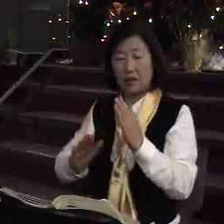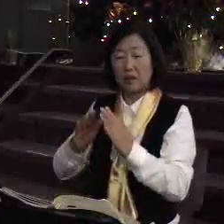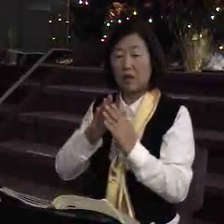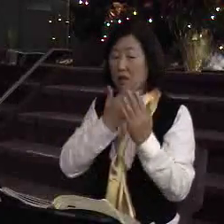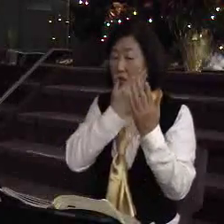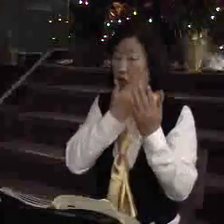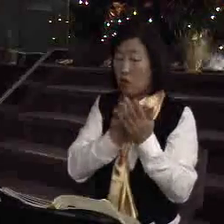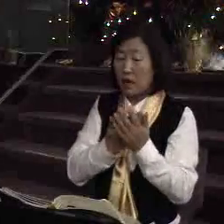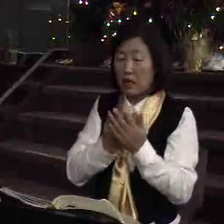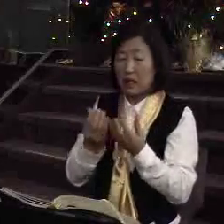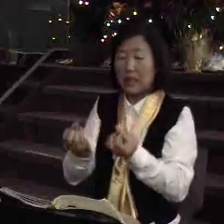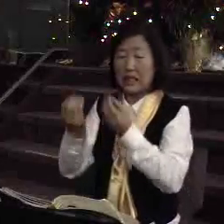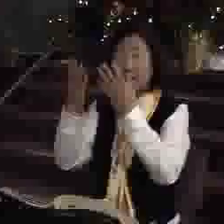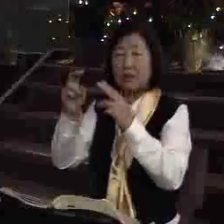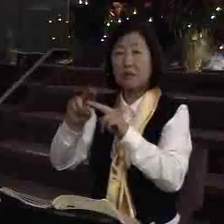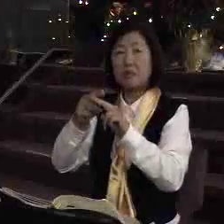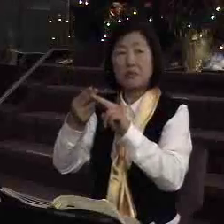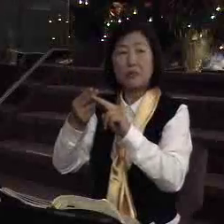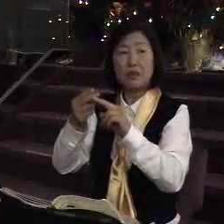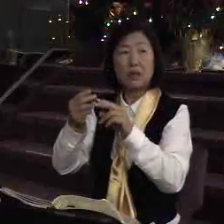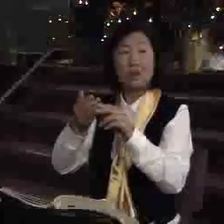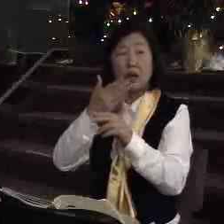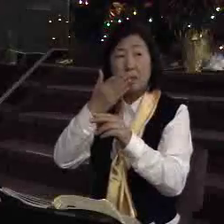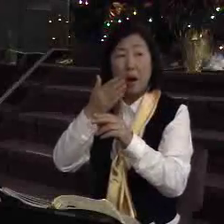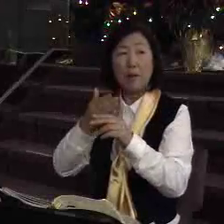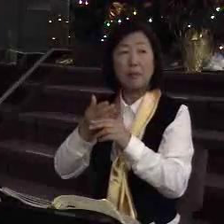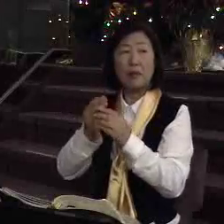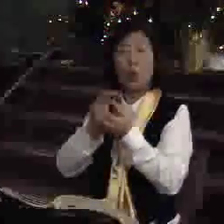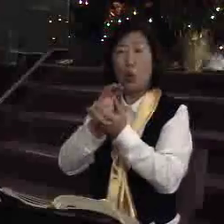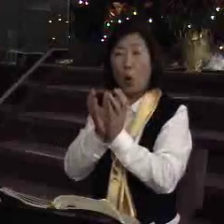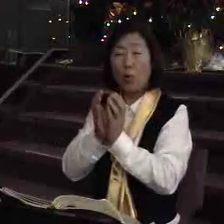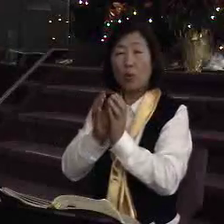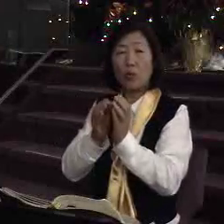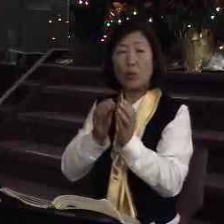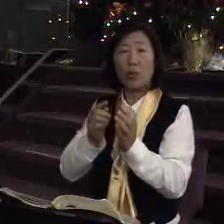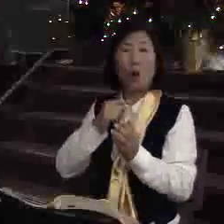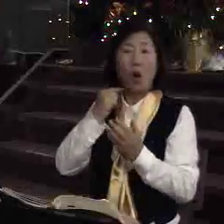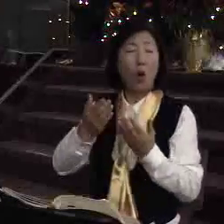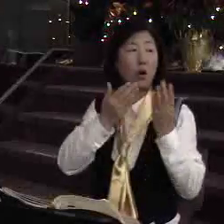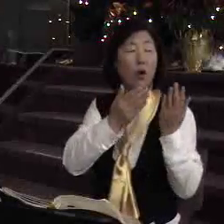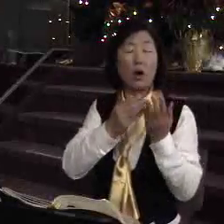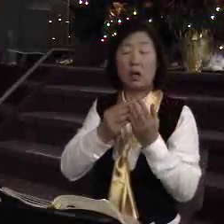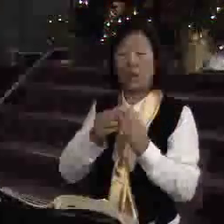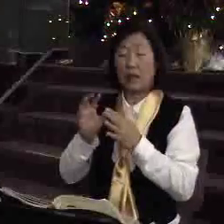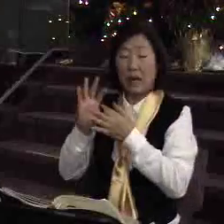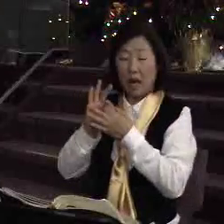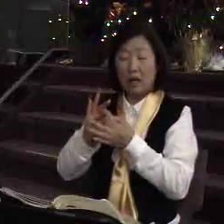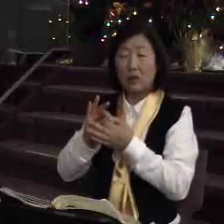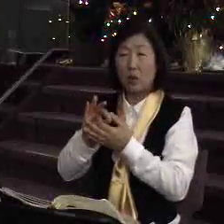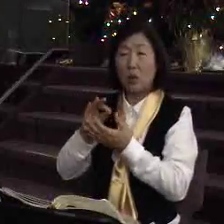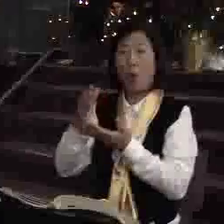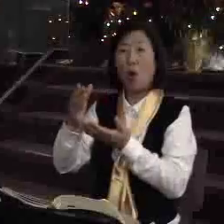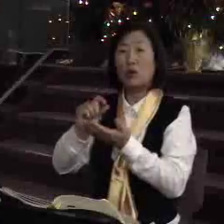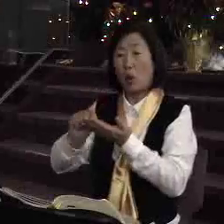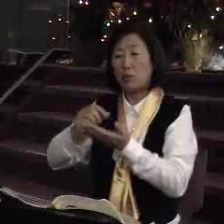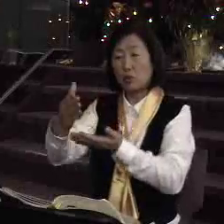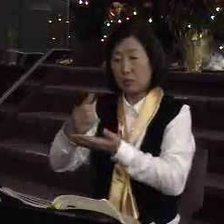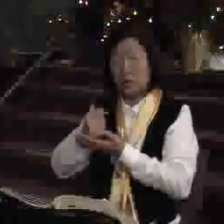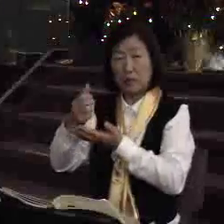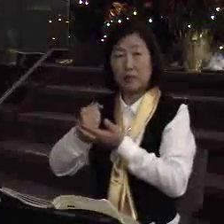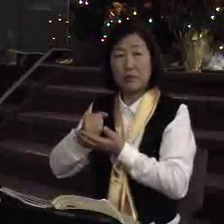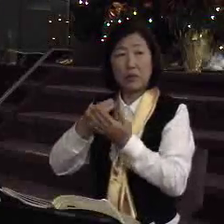중요한 기념일에 헌신하는 사랑의 식탁과 사랑의 꽃 한화 계속해서 접수받습니다. 청동상 앞에 있는 그